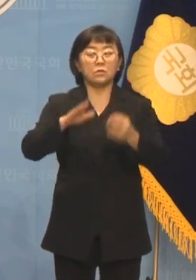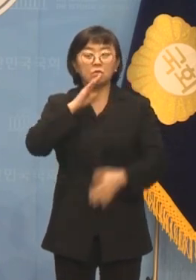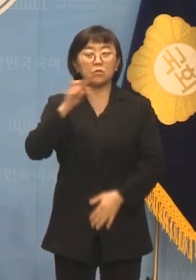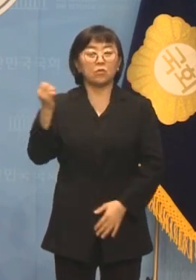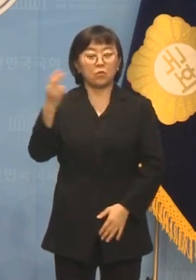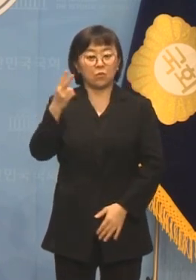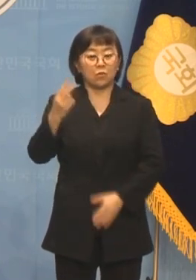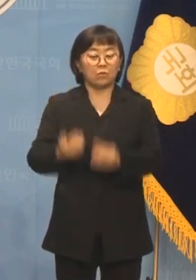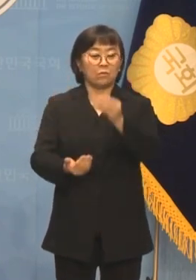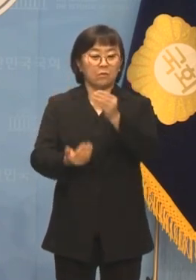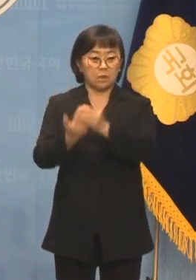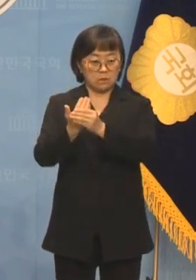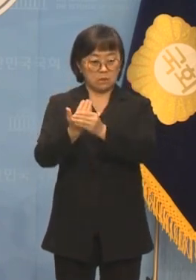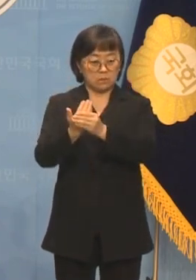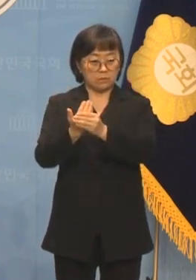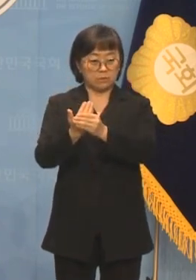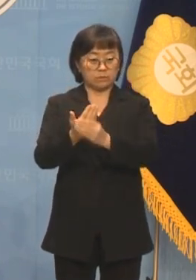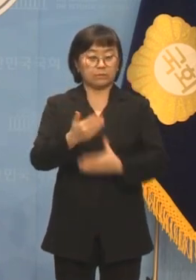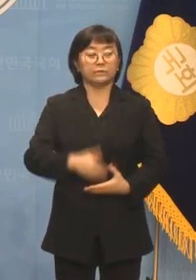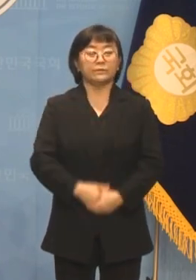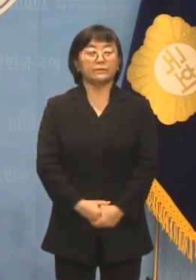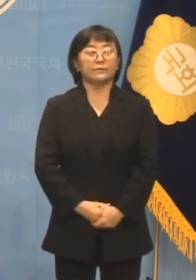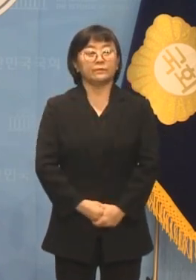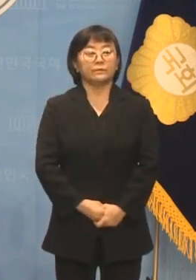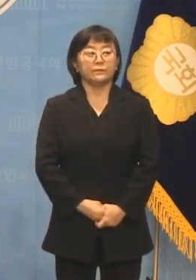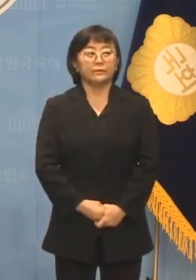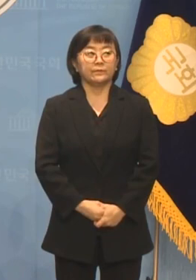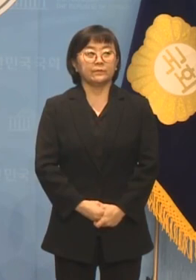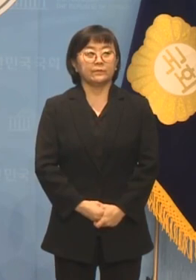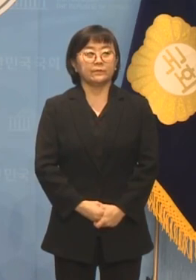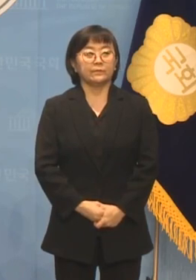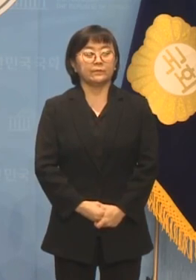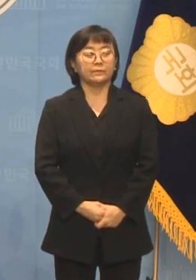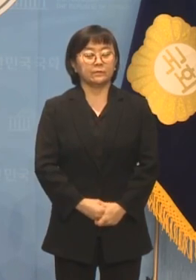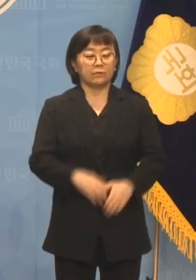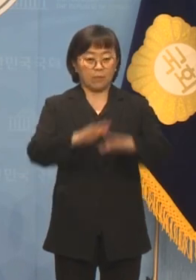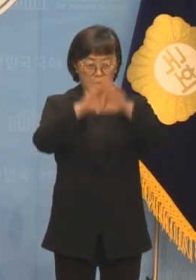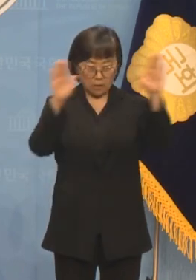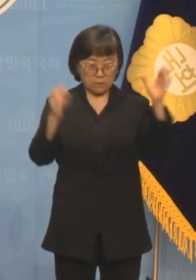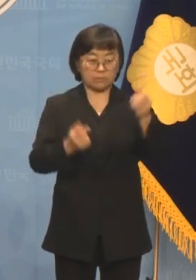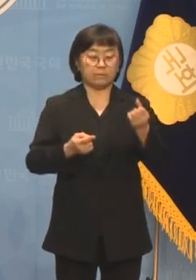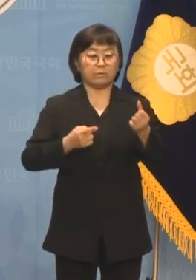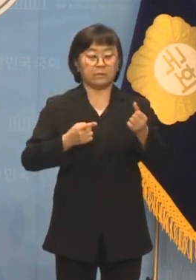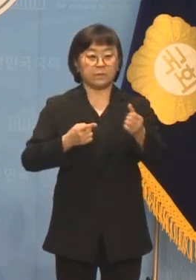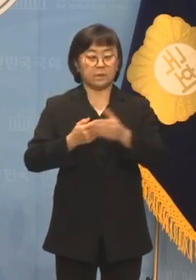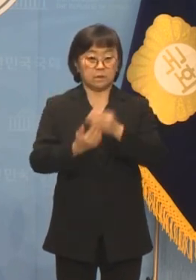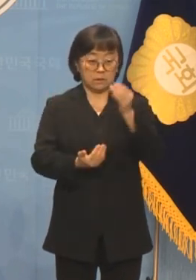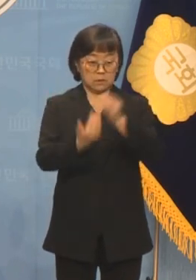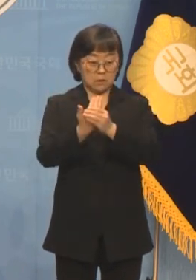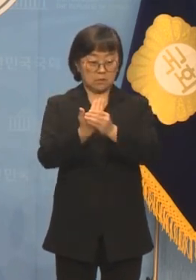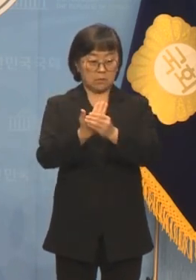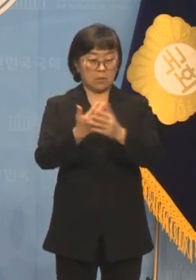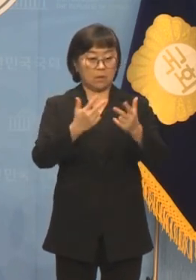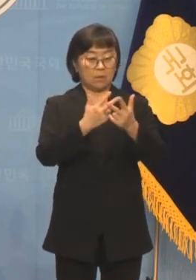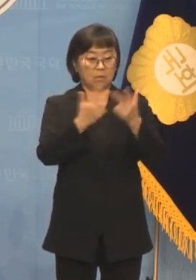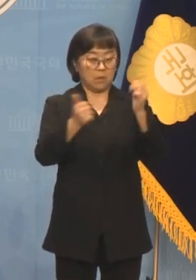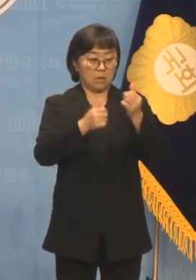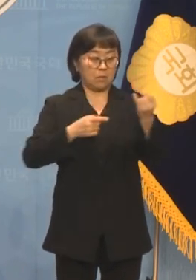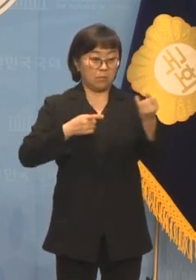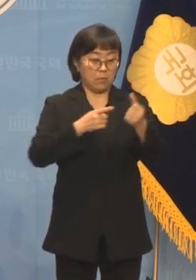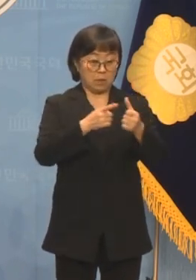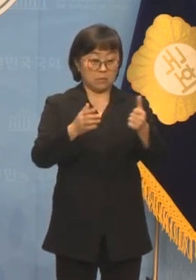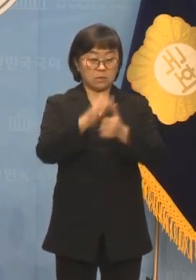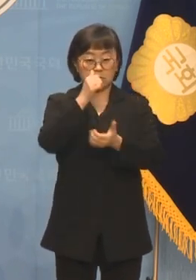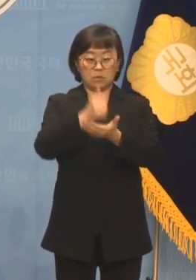참사가 또다시 일어날 수 있습니까? 백주 대낮에 벌어진 야당 대표 피습을 중대범죄로